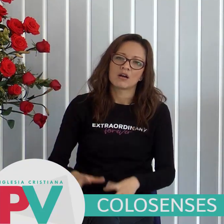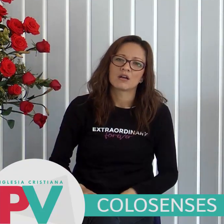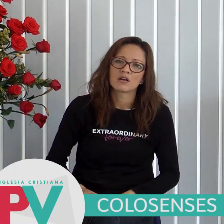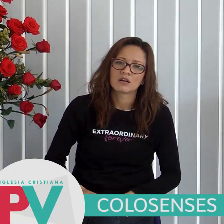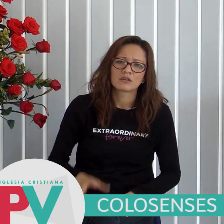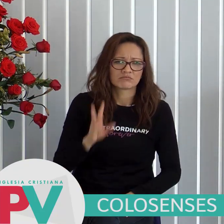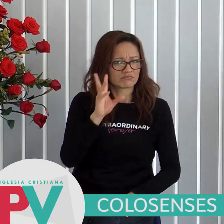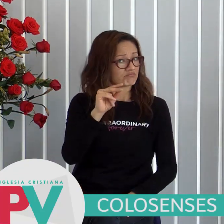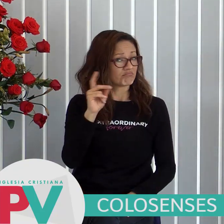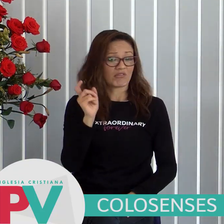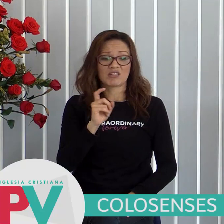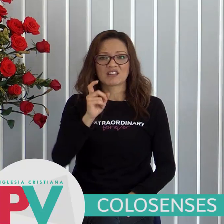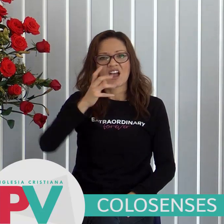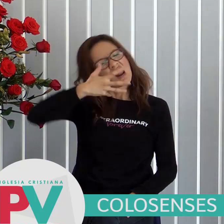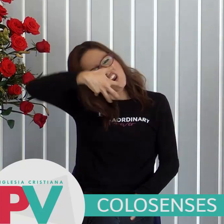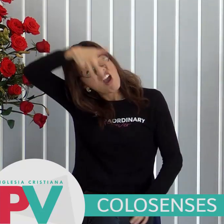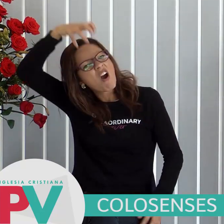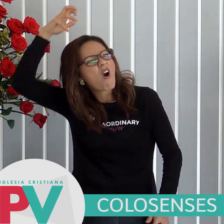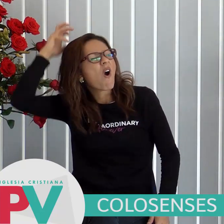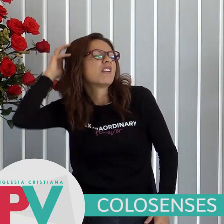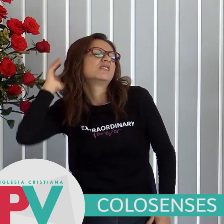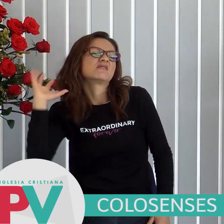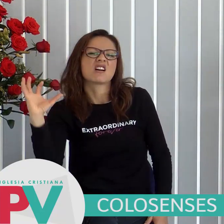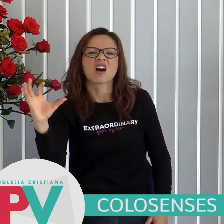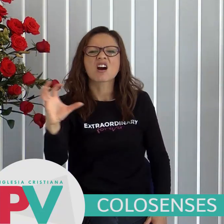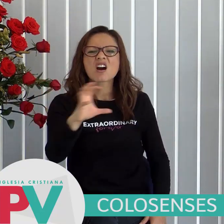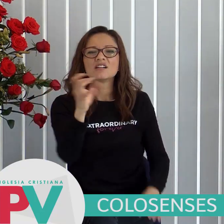No se necesitó del león para vencer,